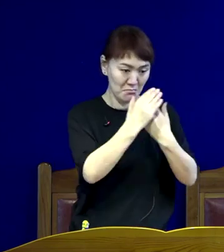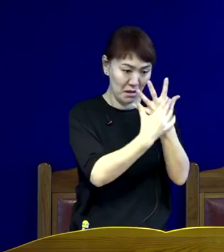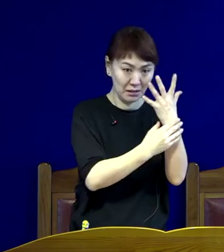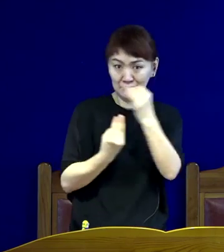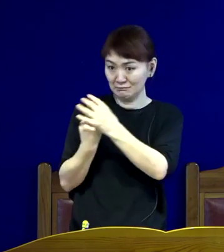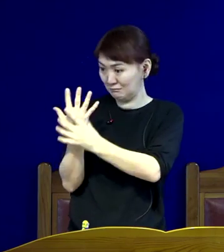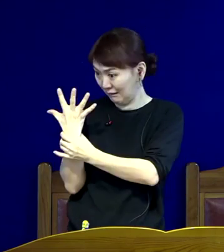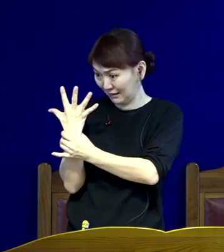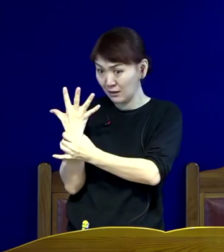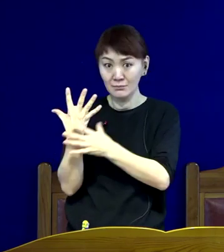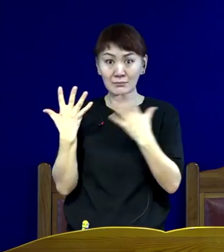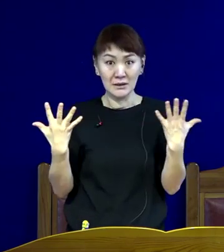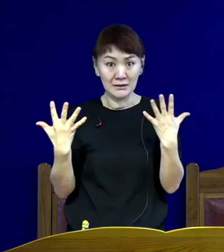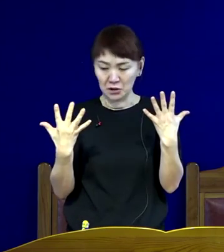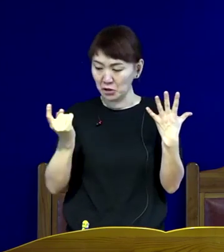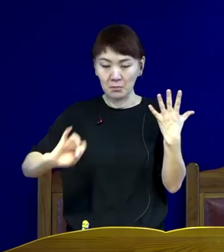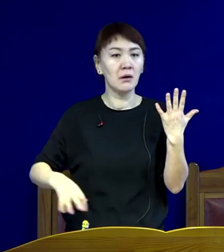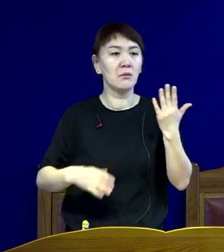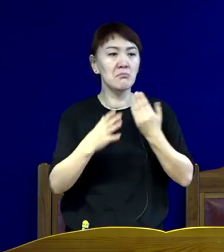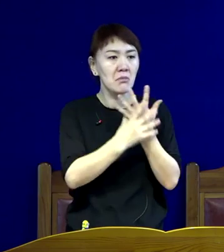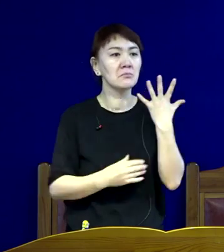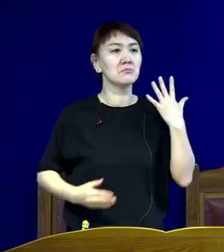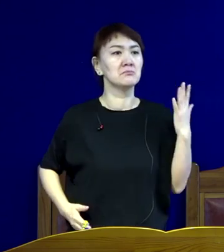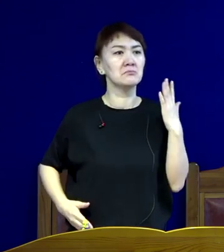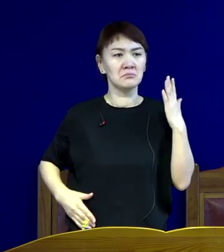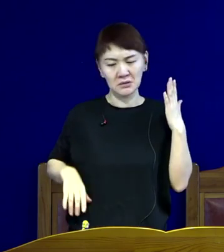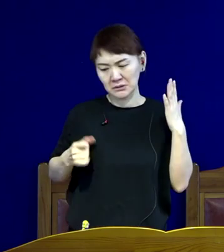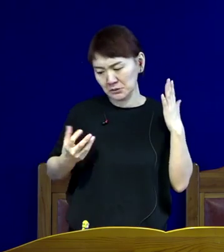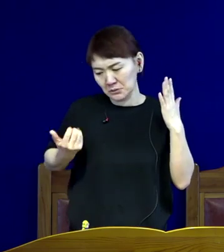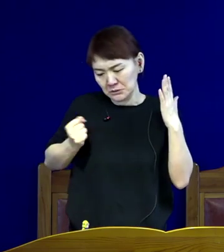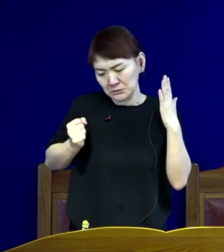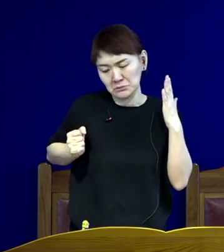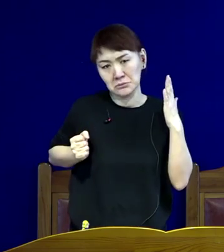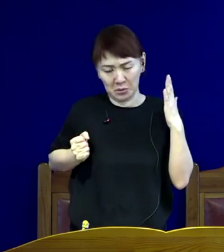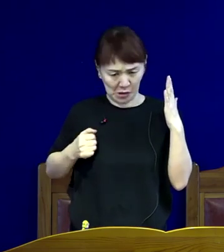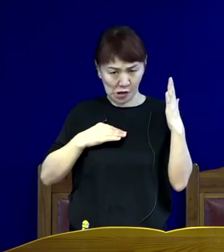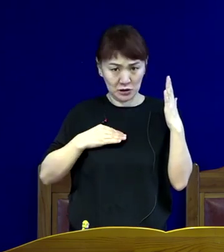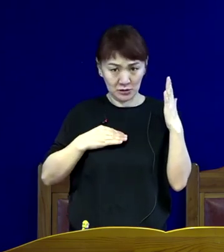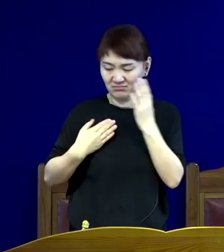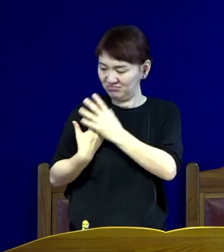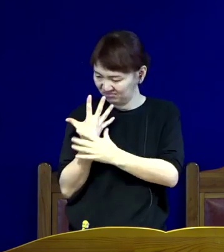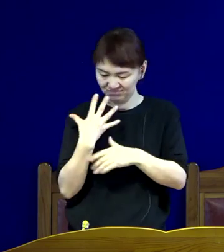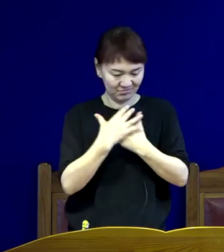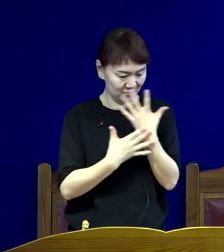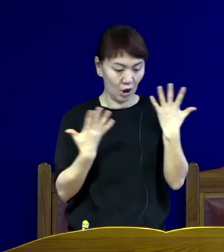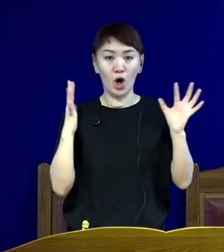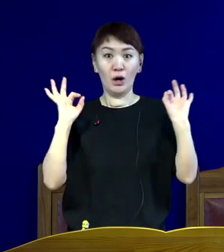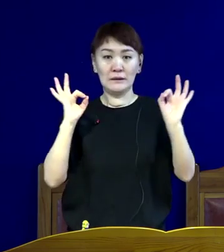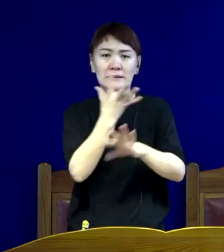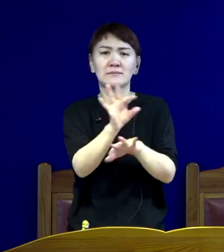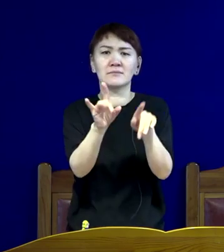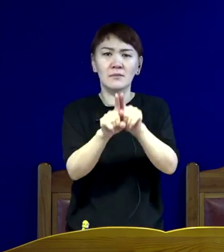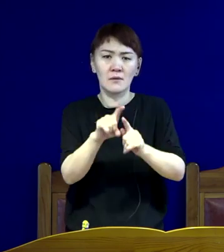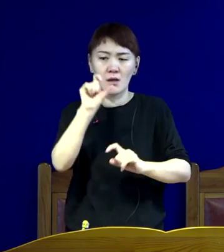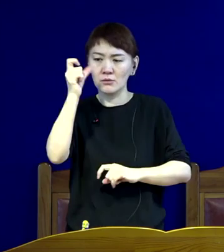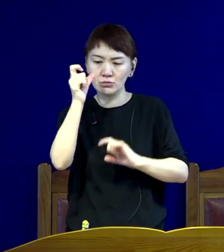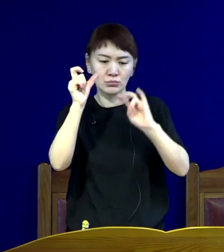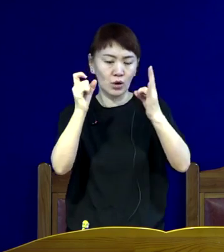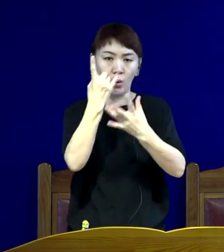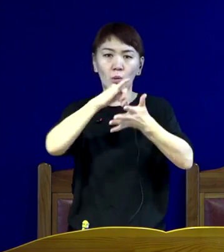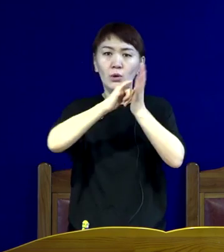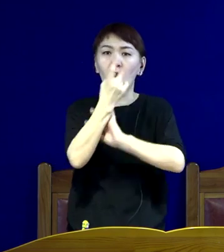бол энэ бол өрөөсөн утга учиргүй болчих юм гэсэн үг. Тэгэхээр ихнэр нөхөр гэдэг нь хоёр хос гүсэл бараабонын